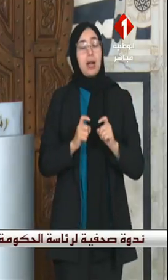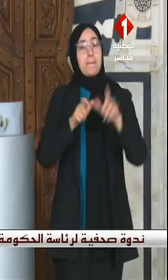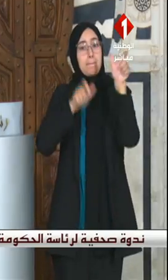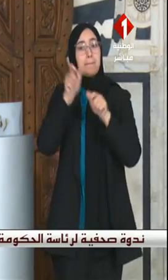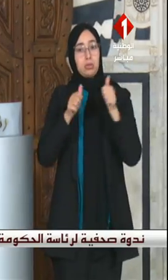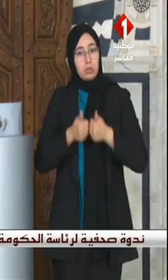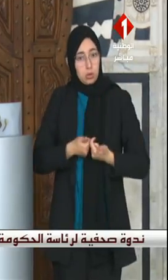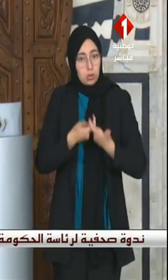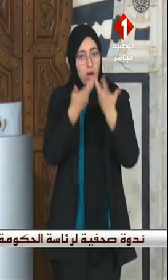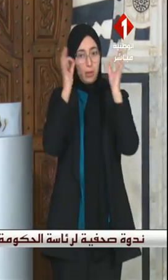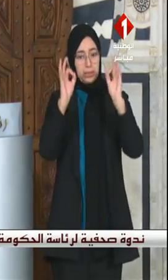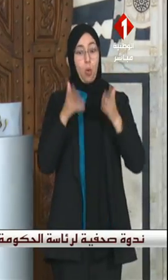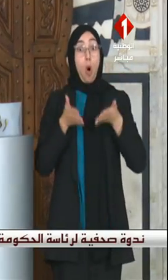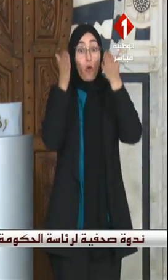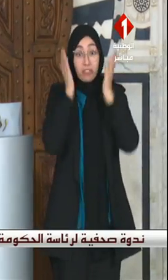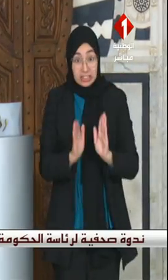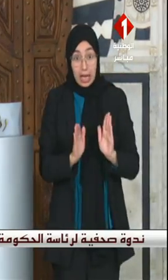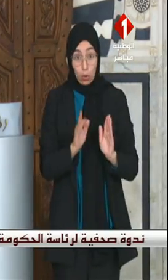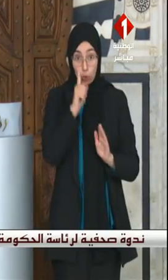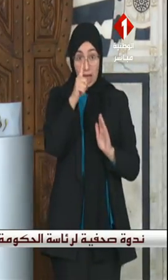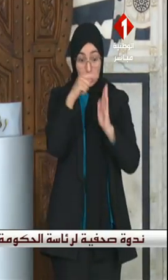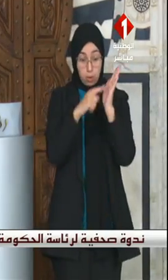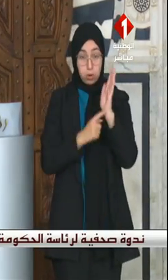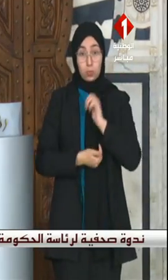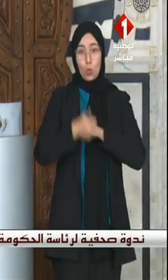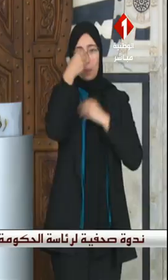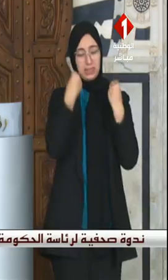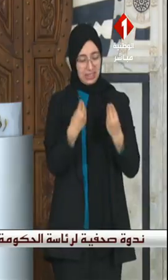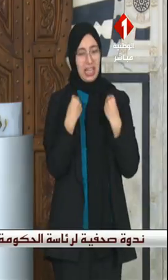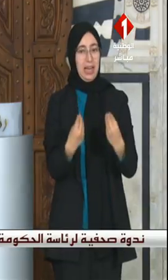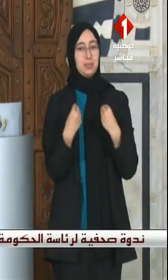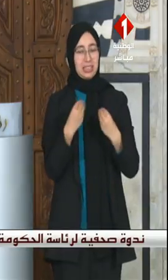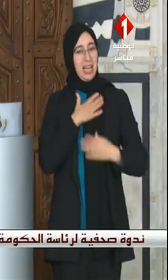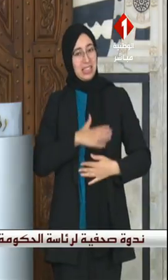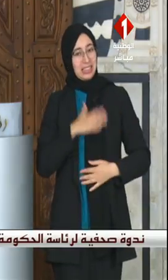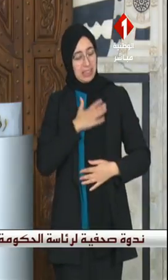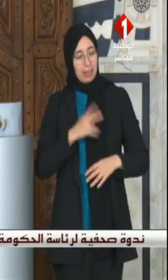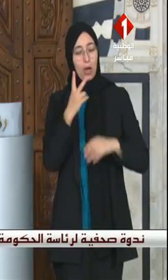ما نجموش نجزموا لأنه يلزمنا أكثر فترة باش